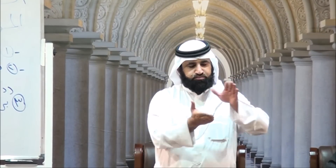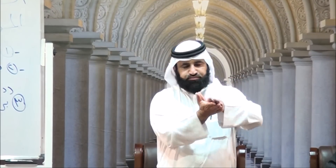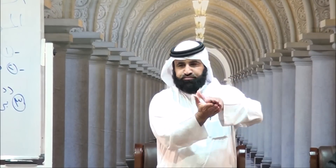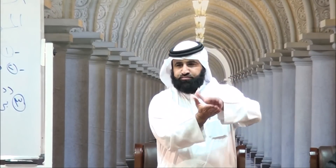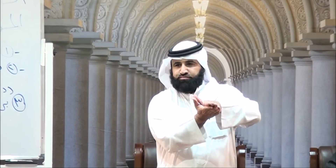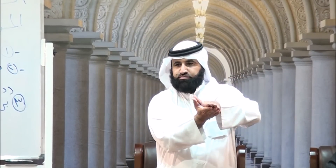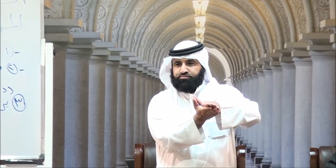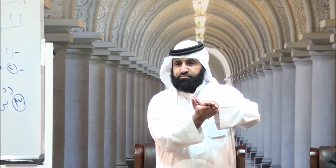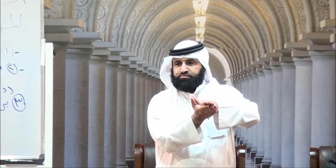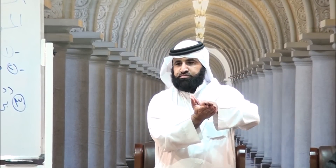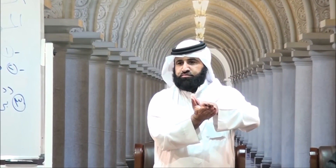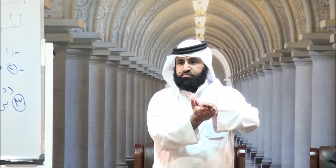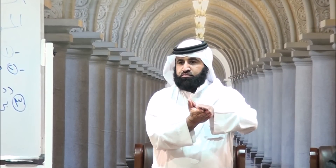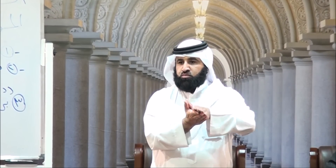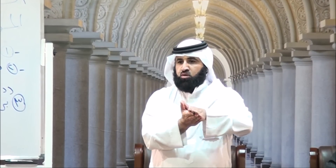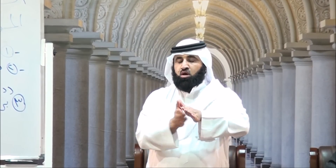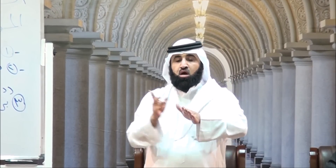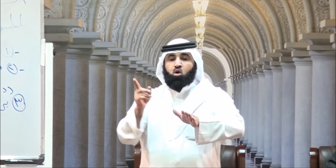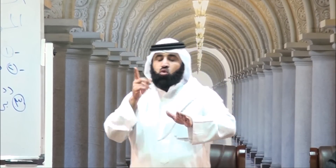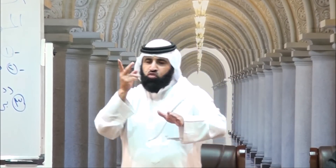وين؟